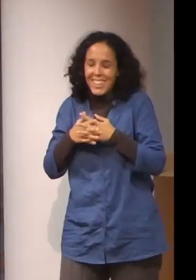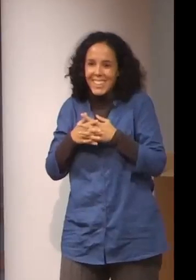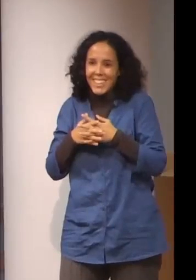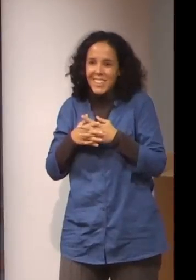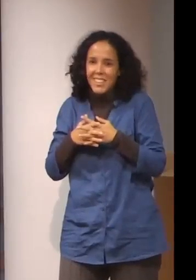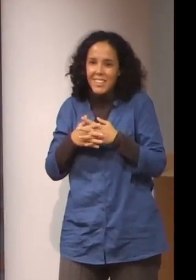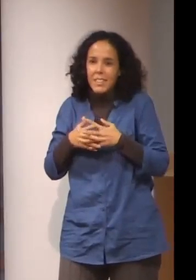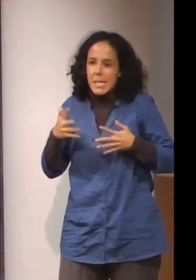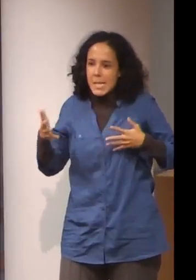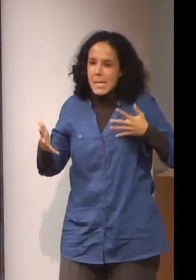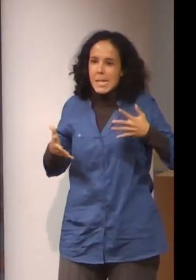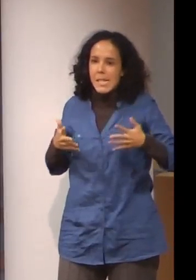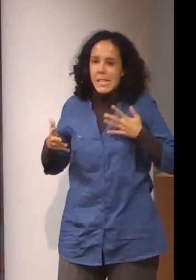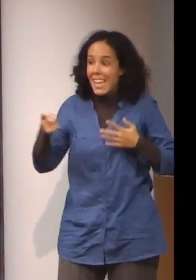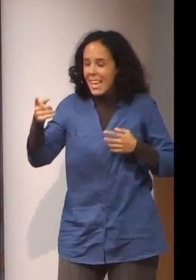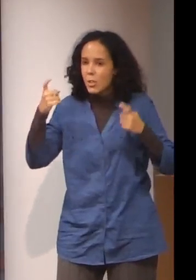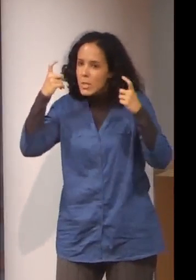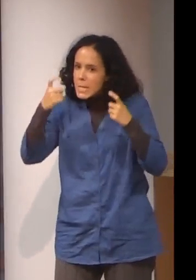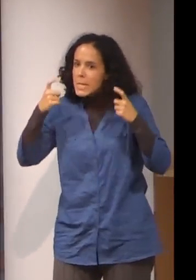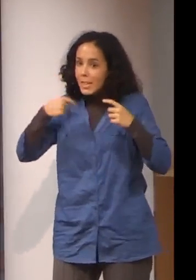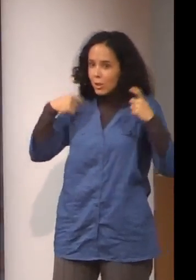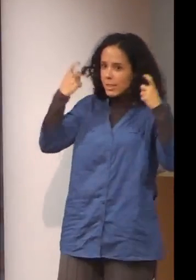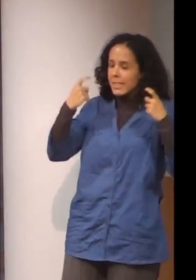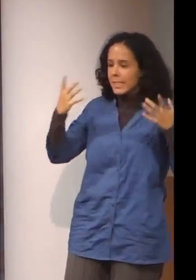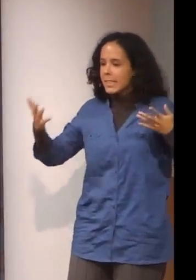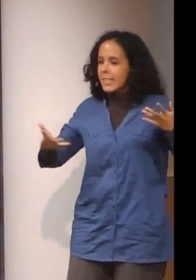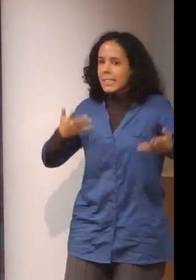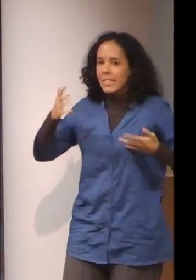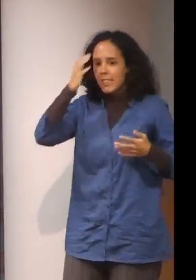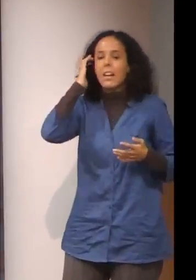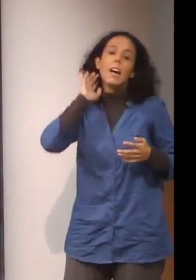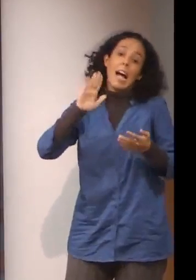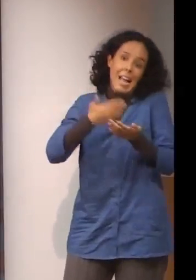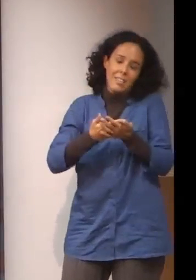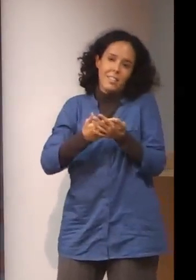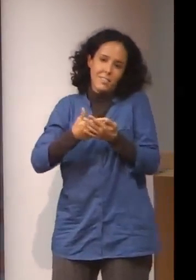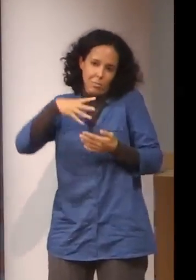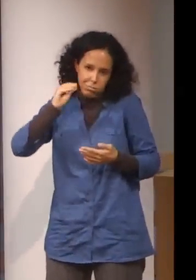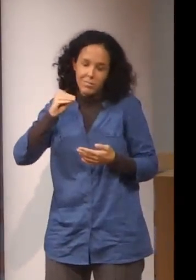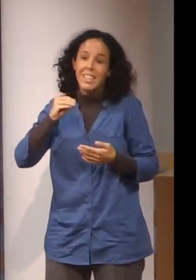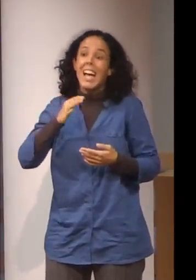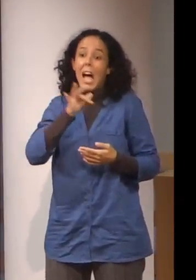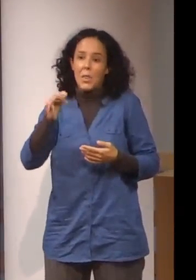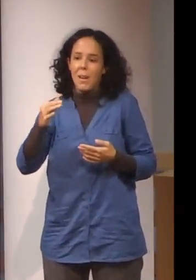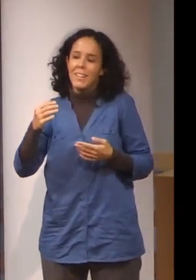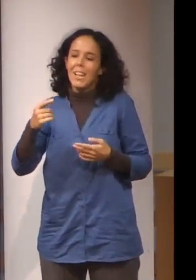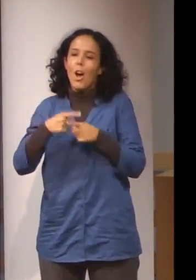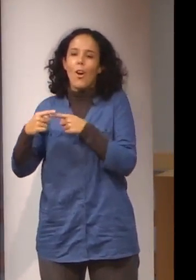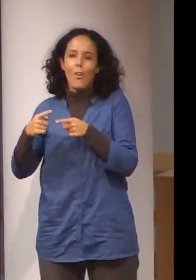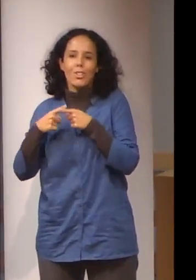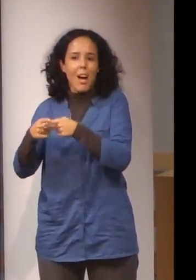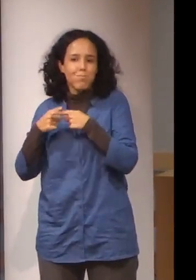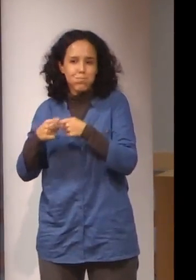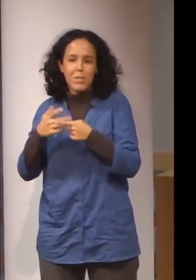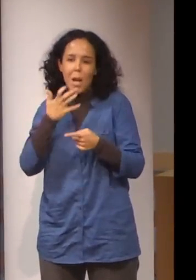mía, tampoco de alguno de los alumnos, pero sí se utilizaba en el aula, con lo cual el esfuerzo compartido que teníamos ambos era